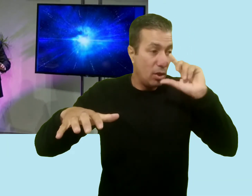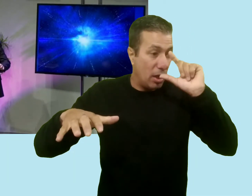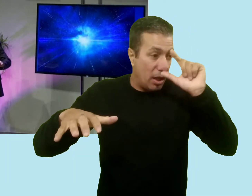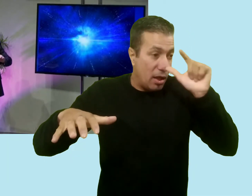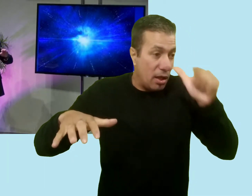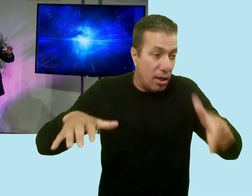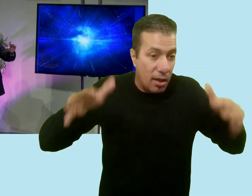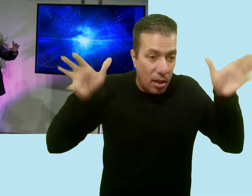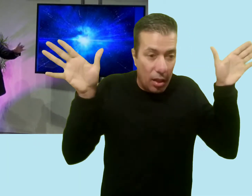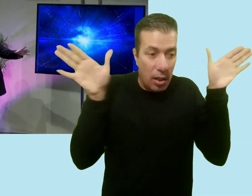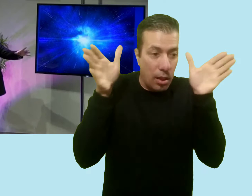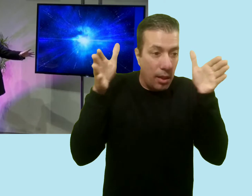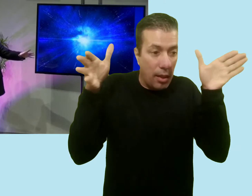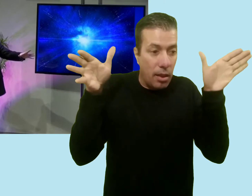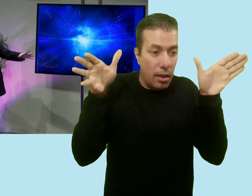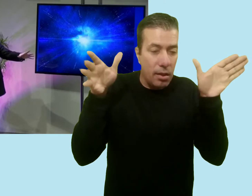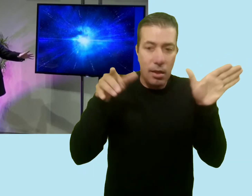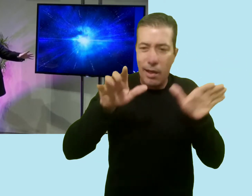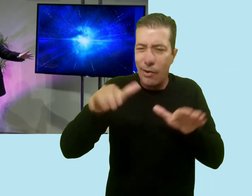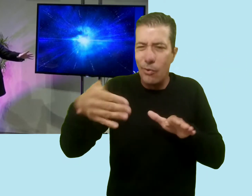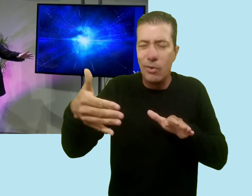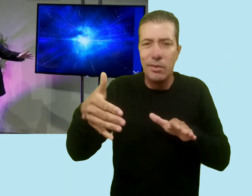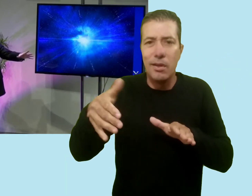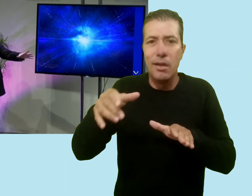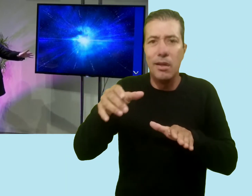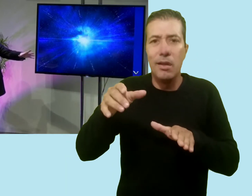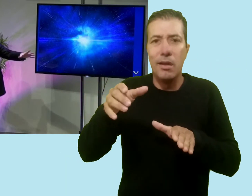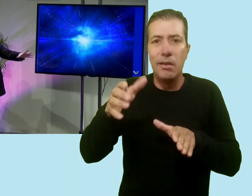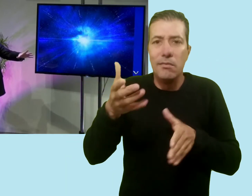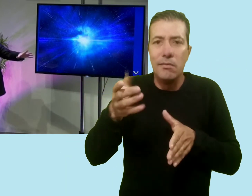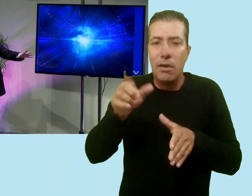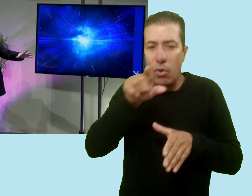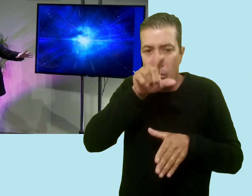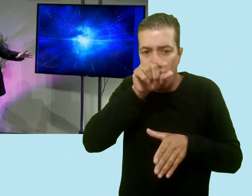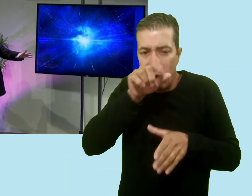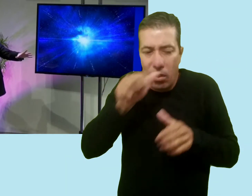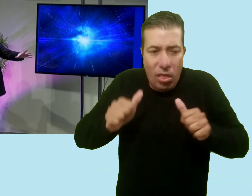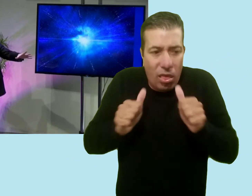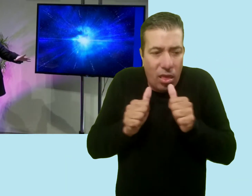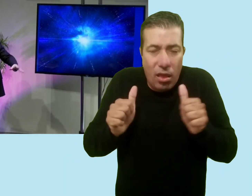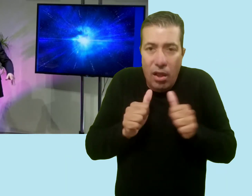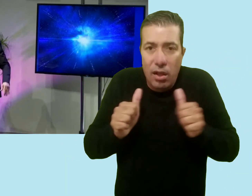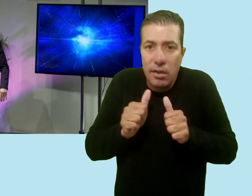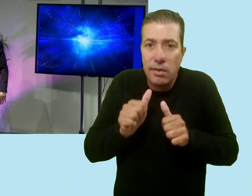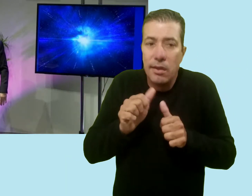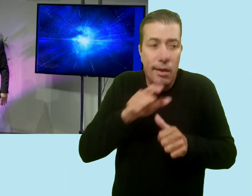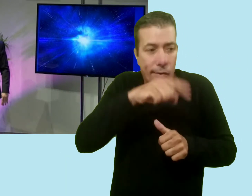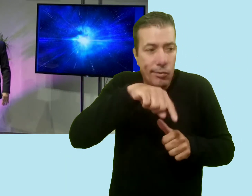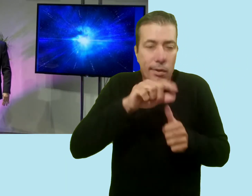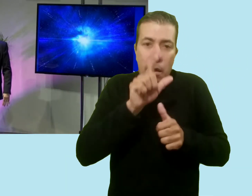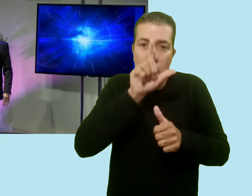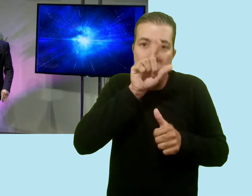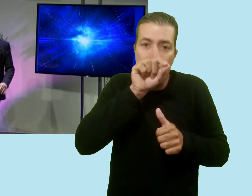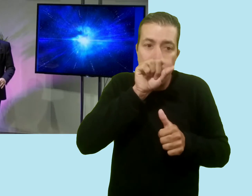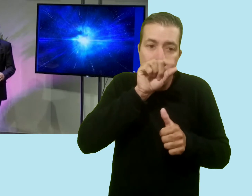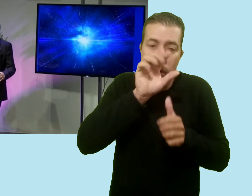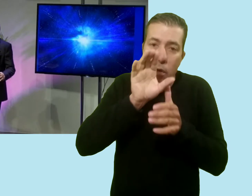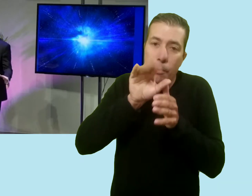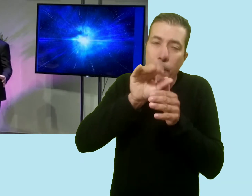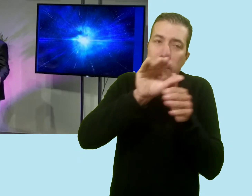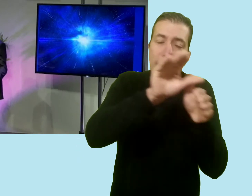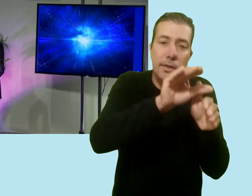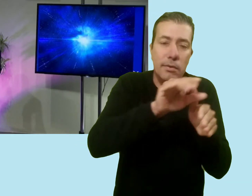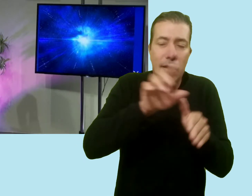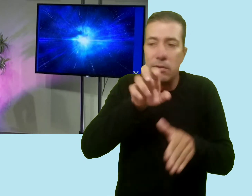e a outra quis ser galinha. Foi assim que aconteceu? E uma quis ser passarinho, a outra quis